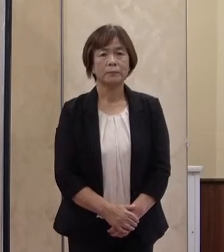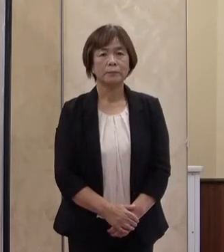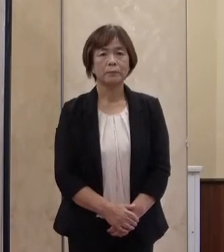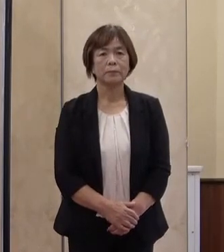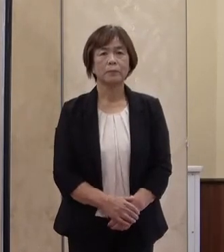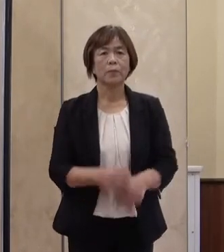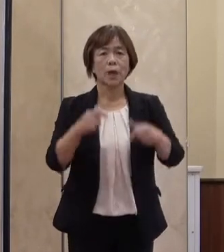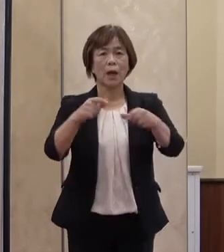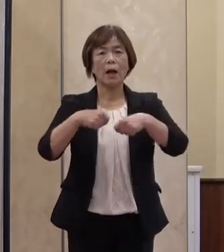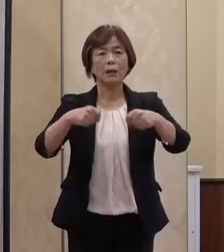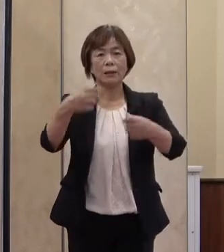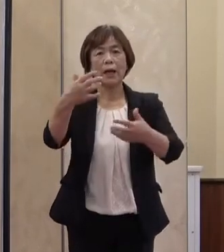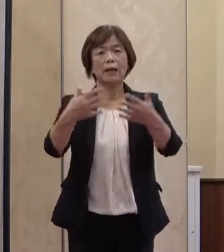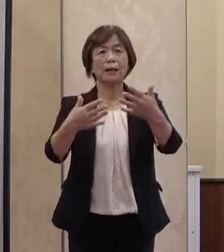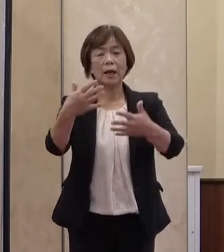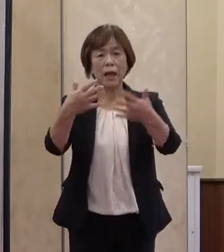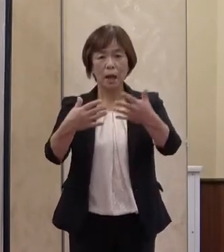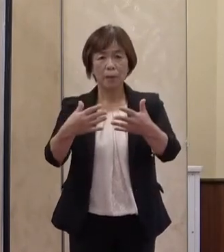関西テレビの上田です。